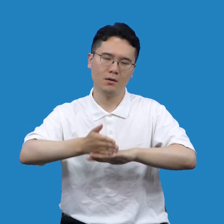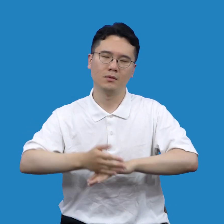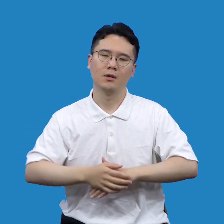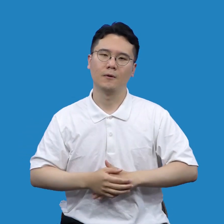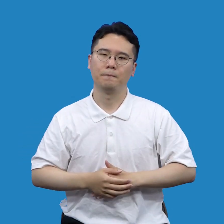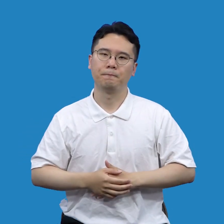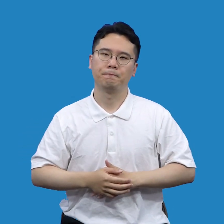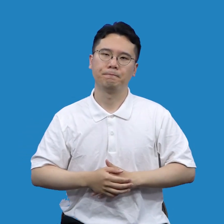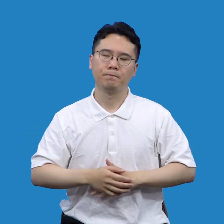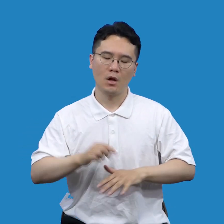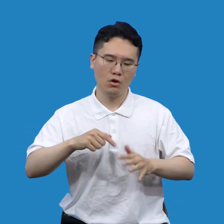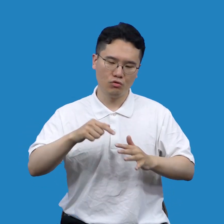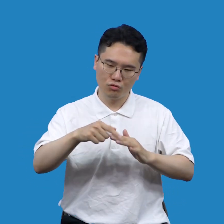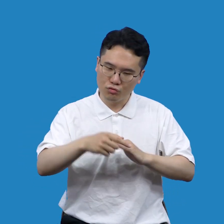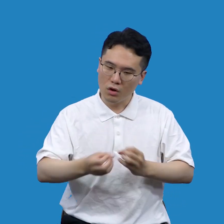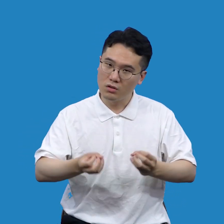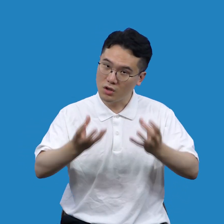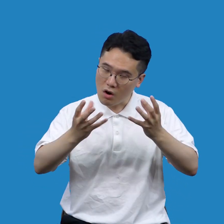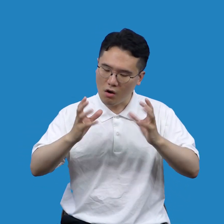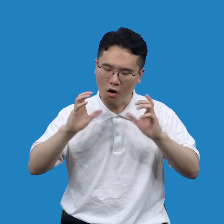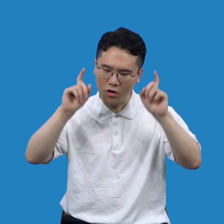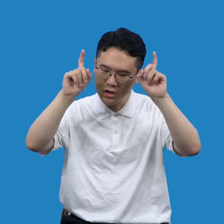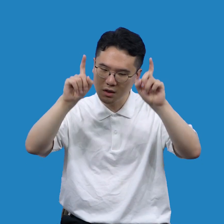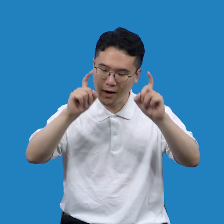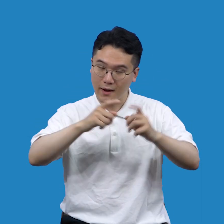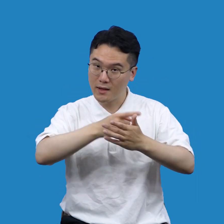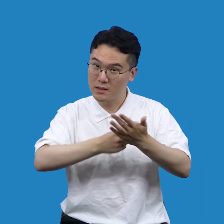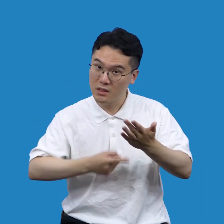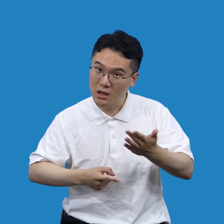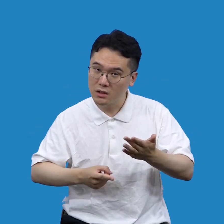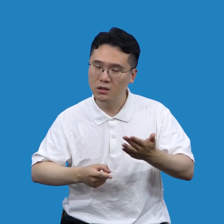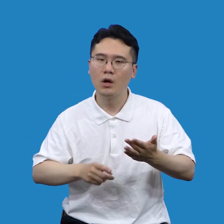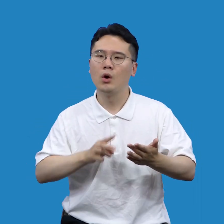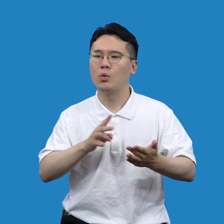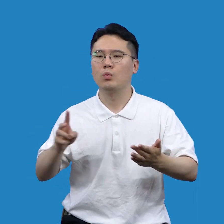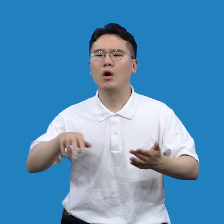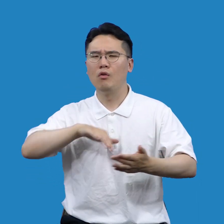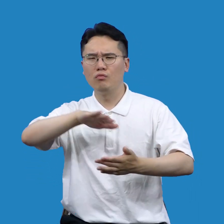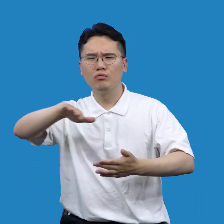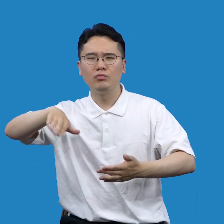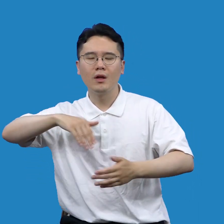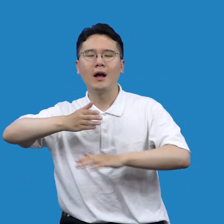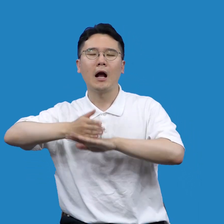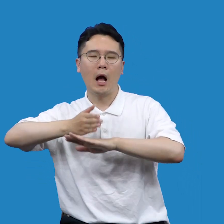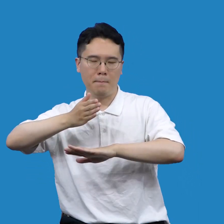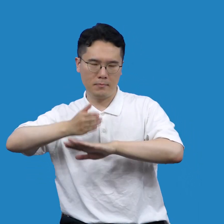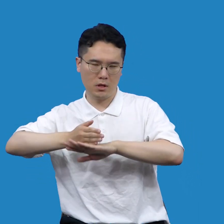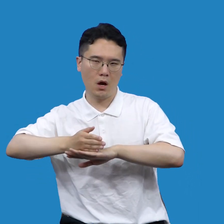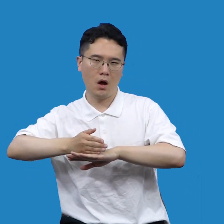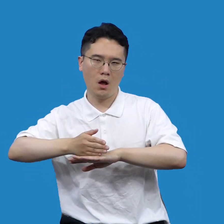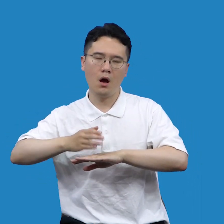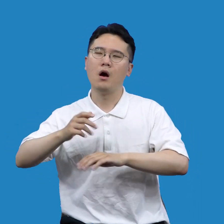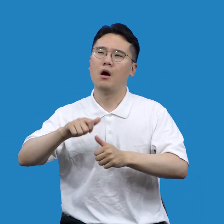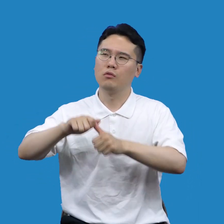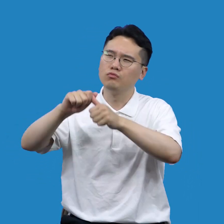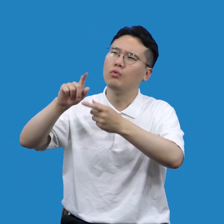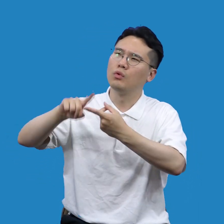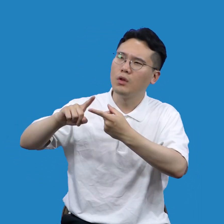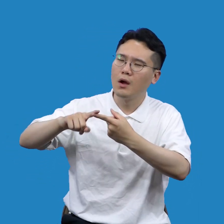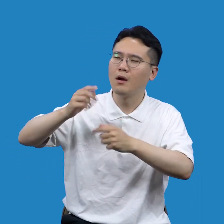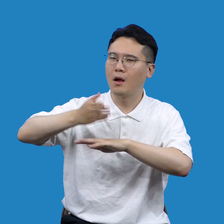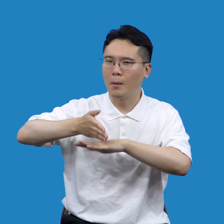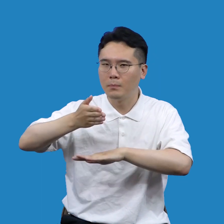유월절 어린 양의 희생은 바로 구원에 대한 감사를 우리에게 일깨우는 절기요 레슨인